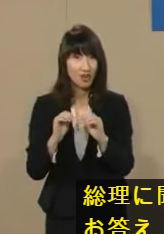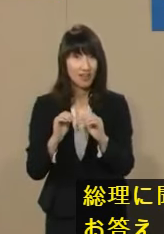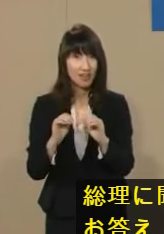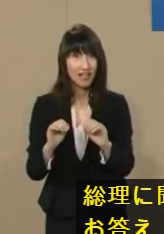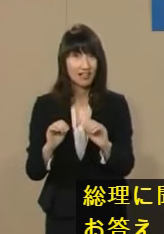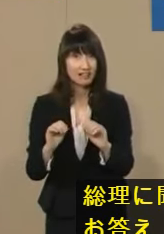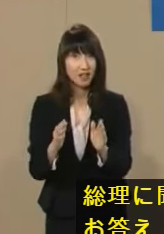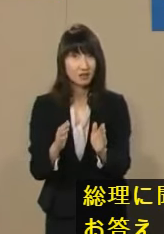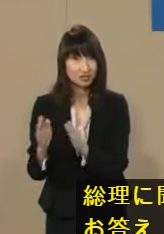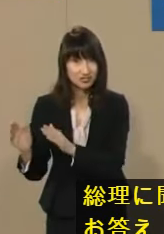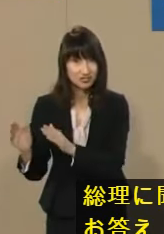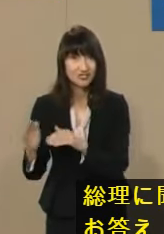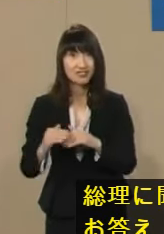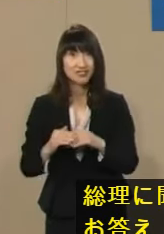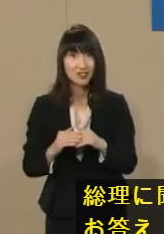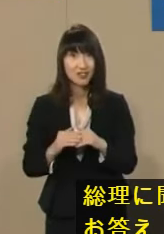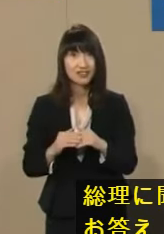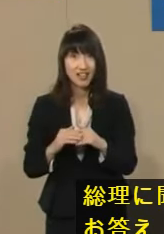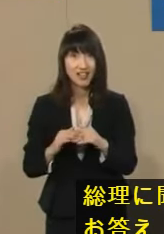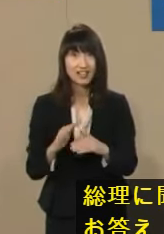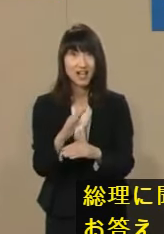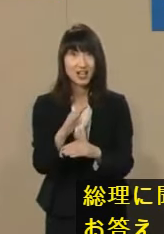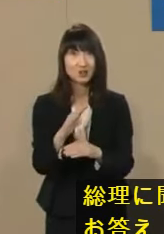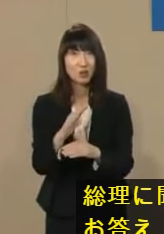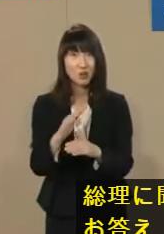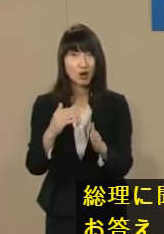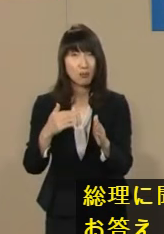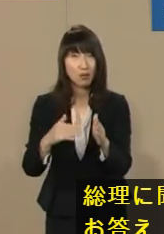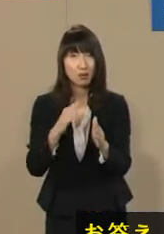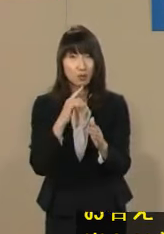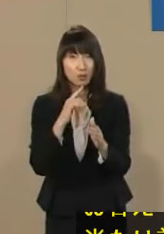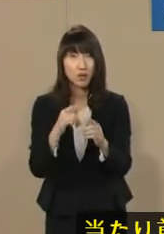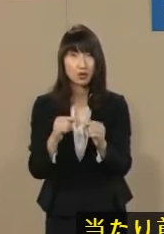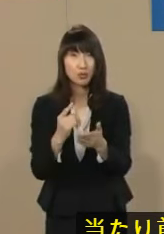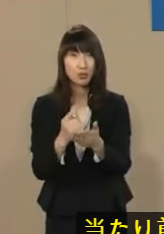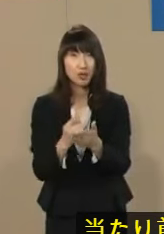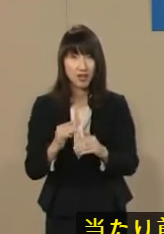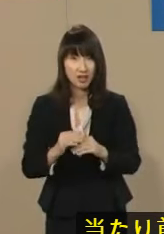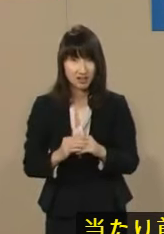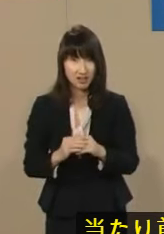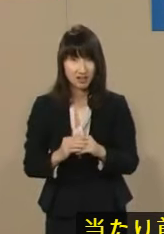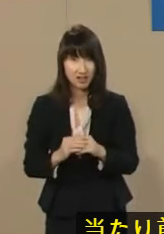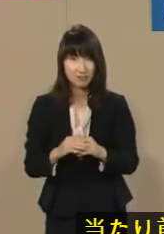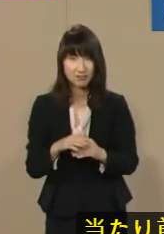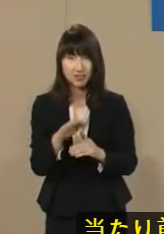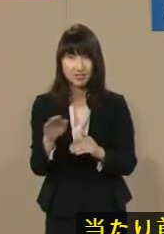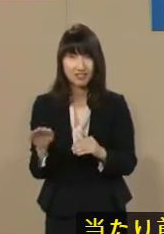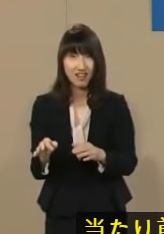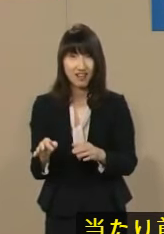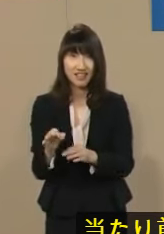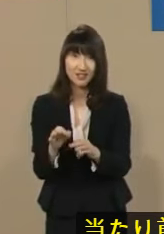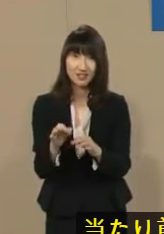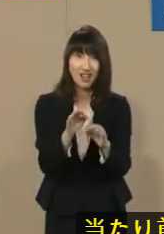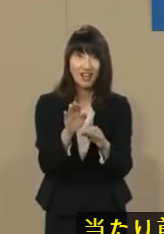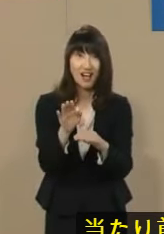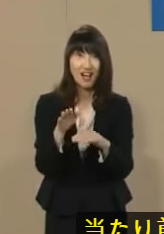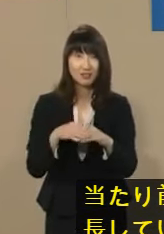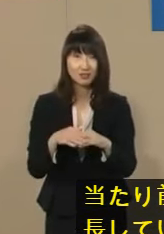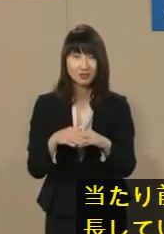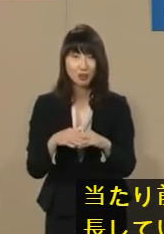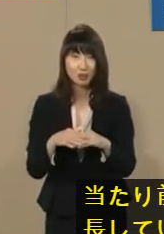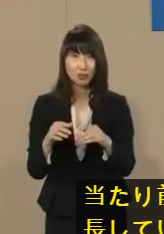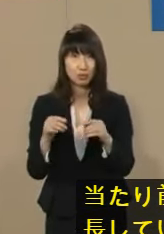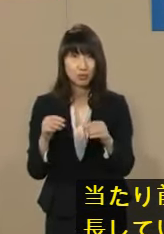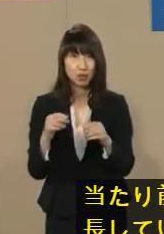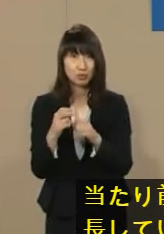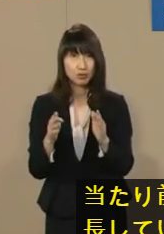ない国々の中で成長していないのは日本だけ。どの国も穏やかなインフレ。日本は20年間デフレ